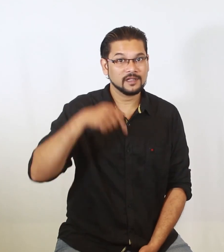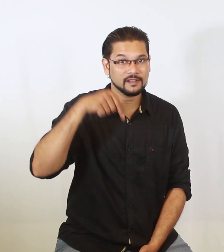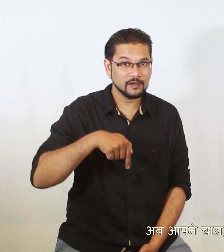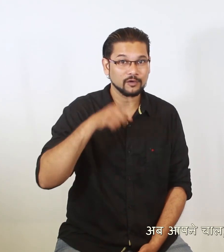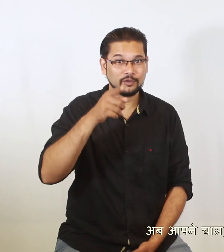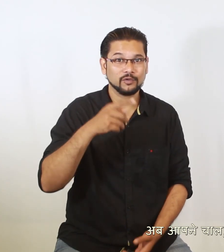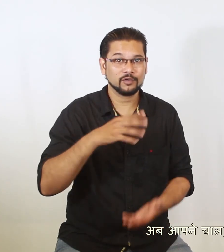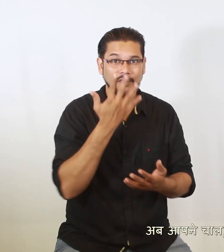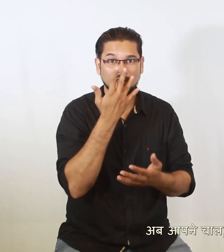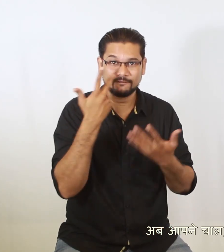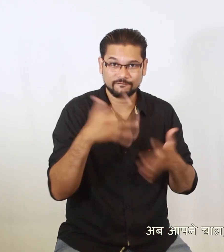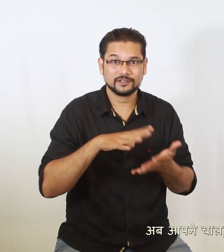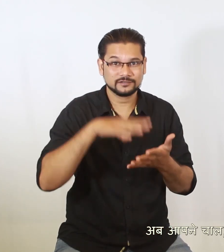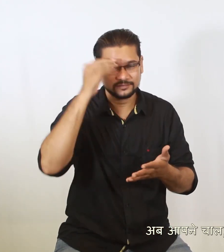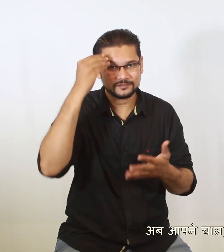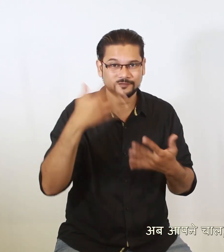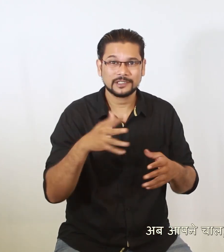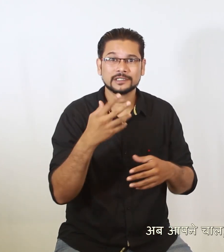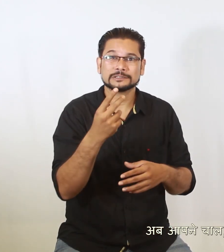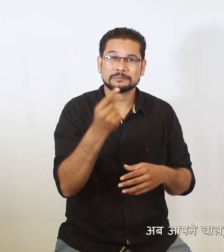अब आपने चाल गती